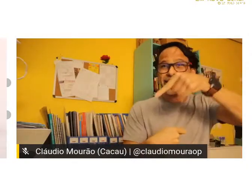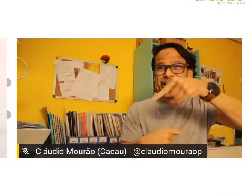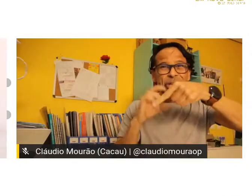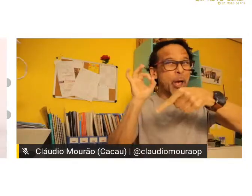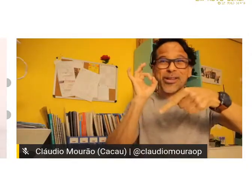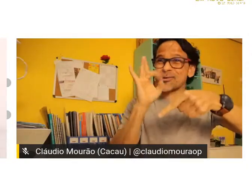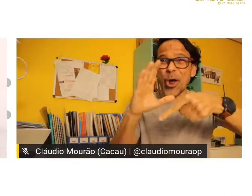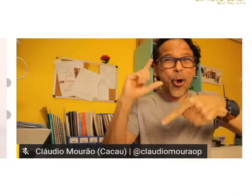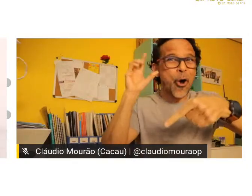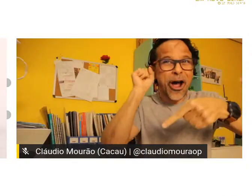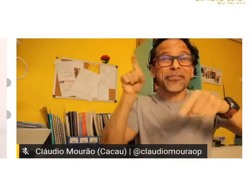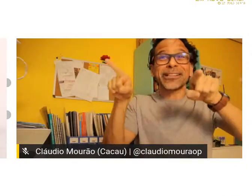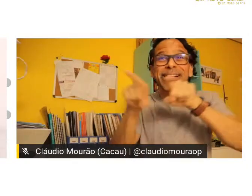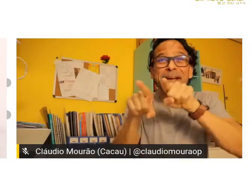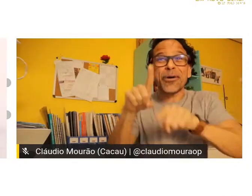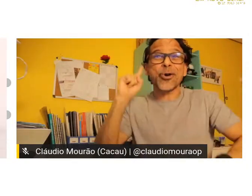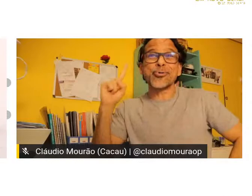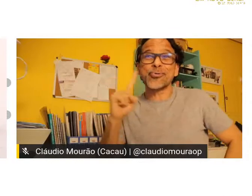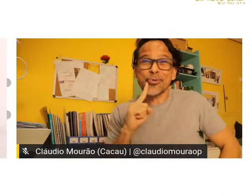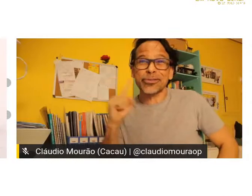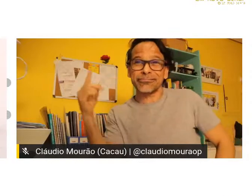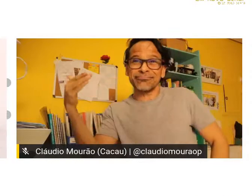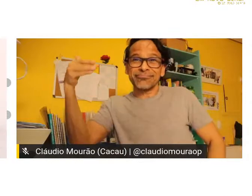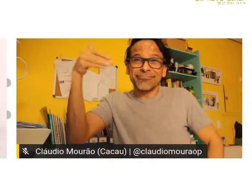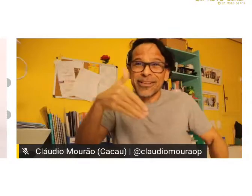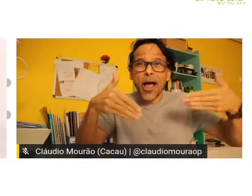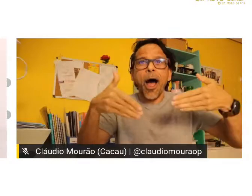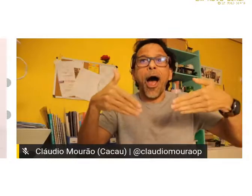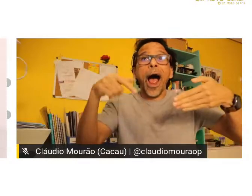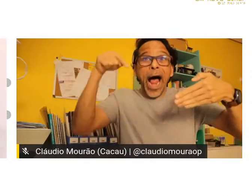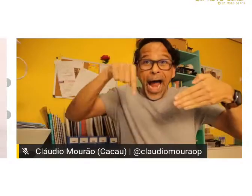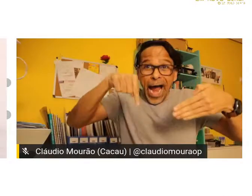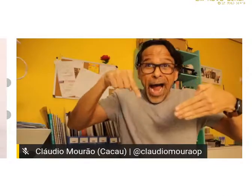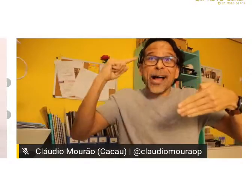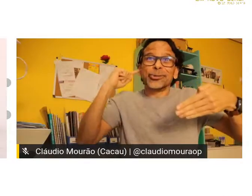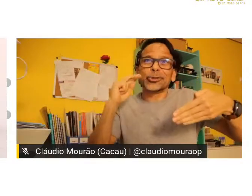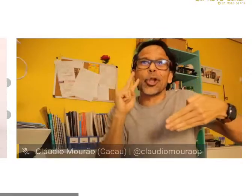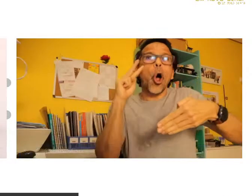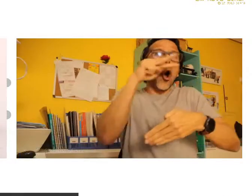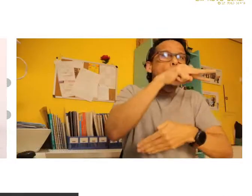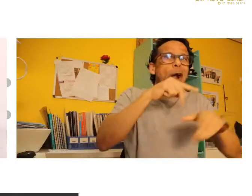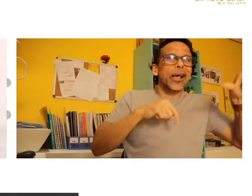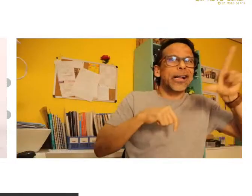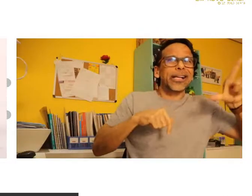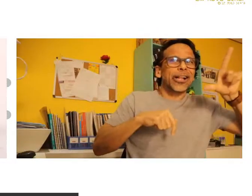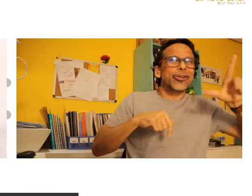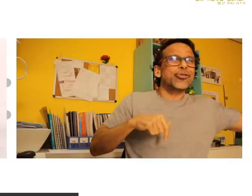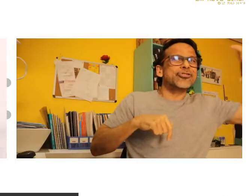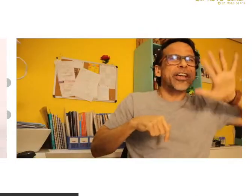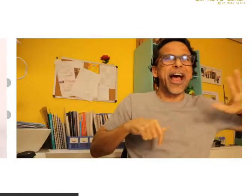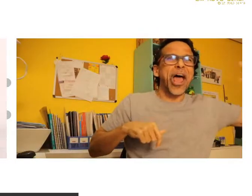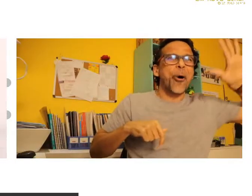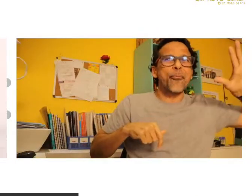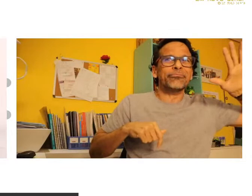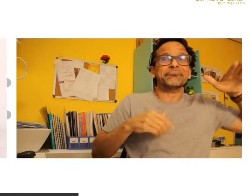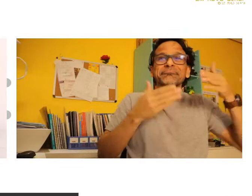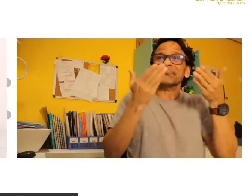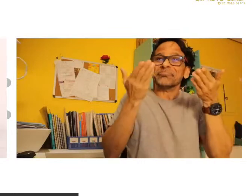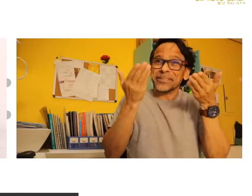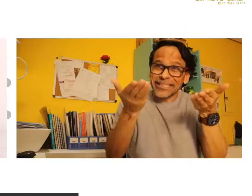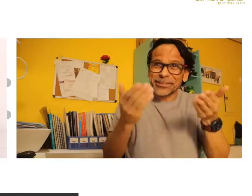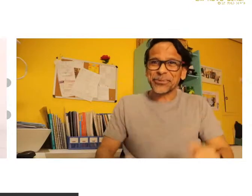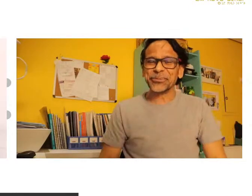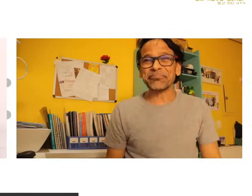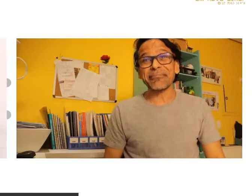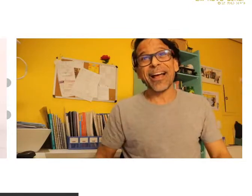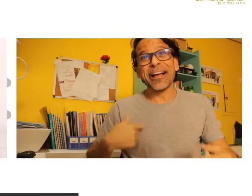para a cultura surda a gente precisa tá sempre a mãe também para escolher o Hulk tem interesse no participar